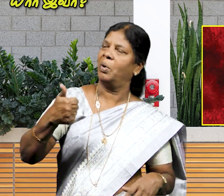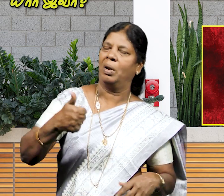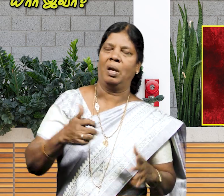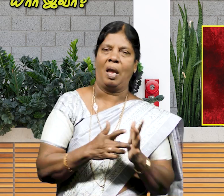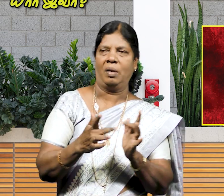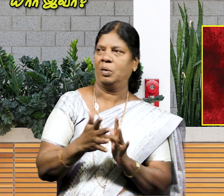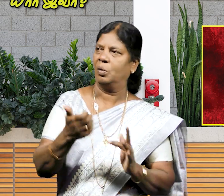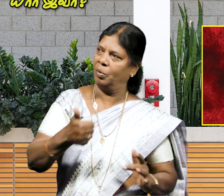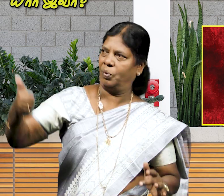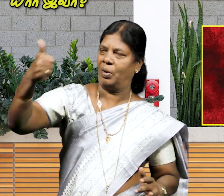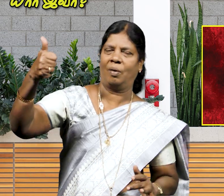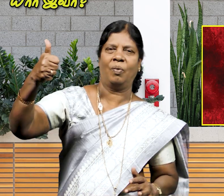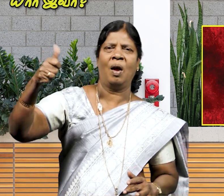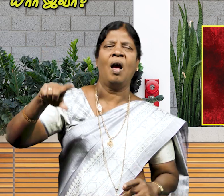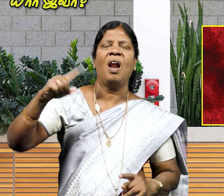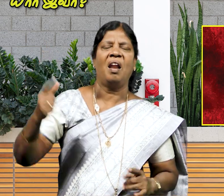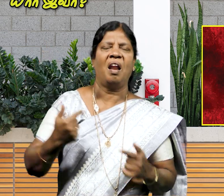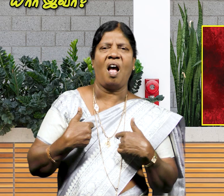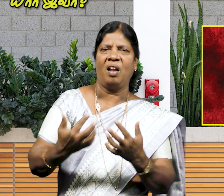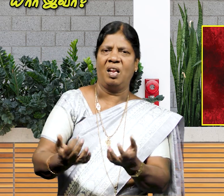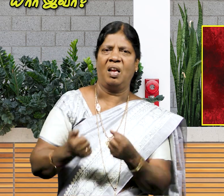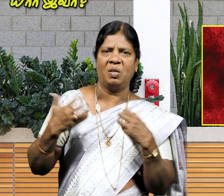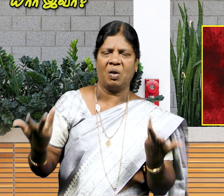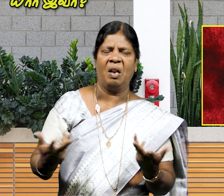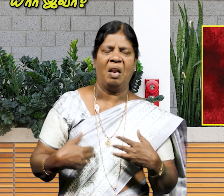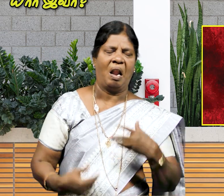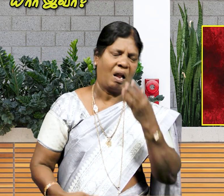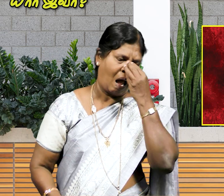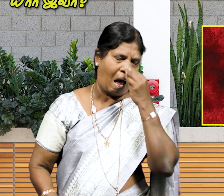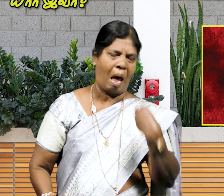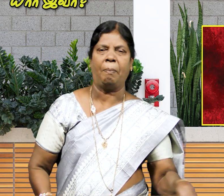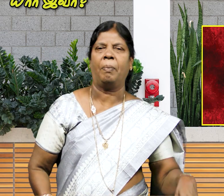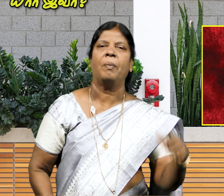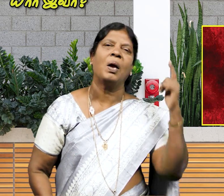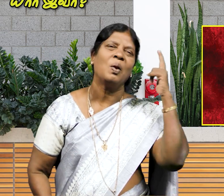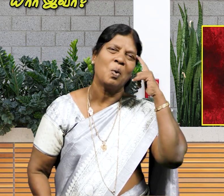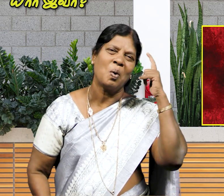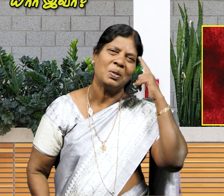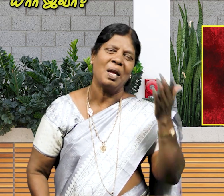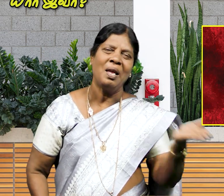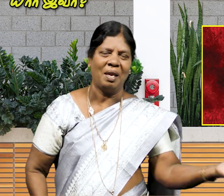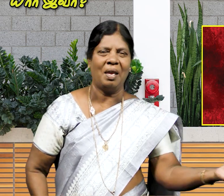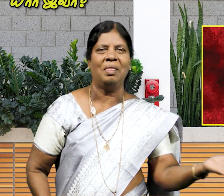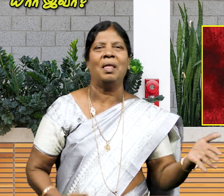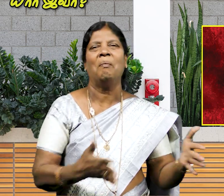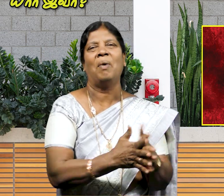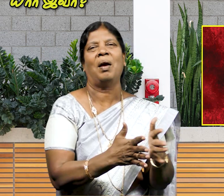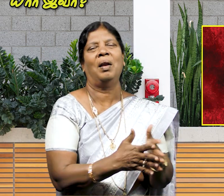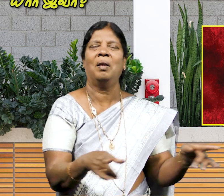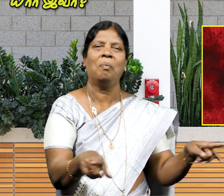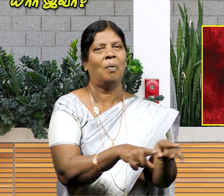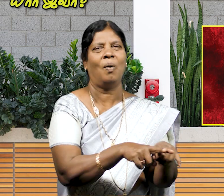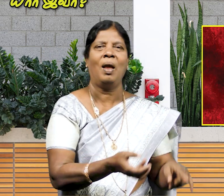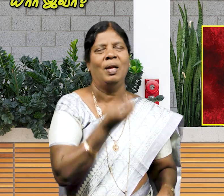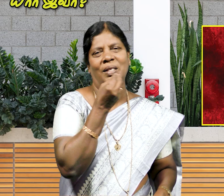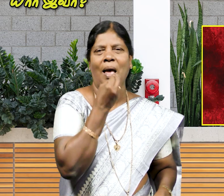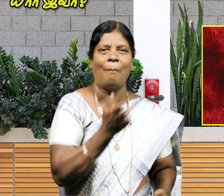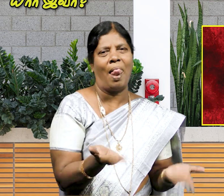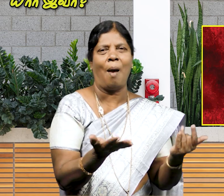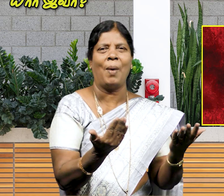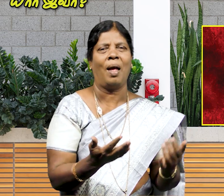கிறிஸ்து நாங்களே ஏற்றுக்கொள்ளாத, நாங்களே மதிக்காத இந்த மக்களிடத்தில் போய் உணவு